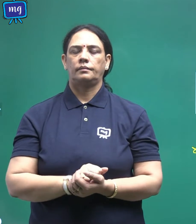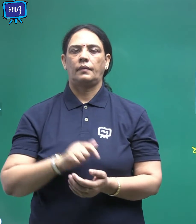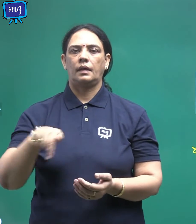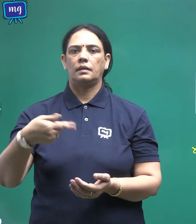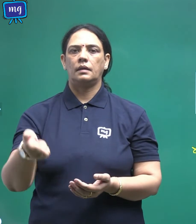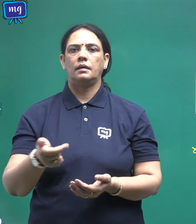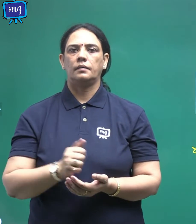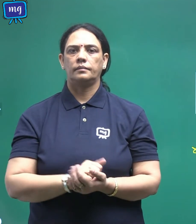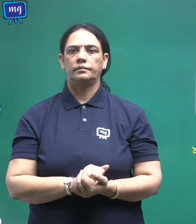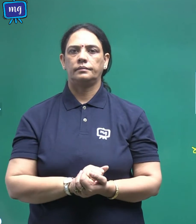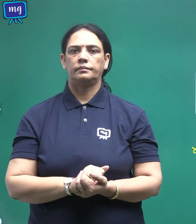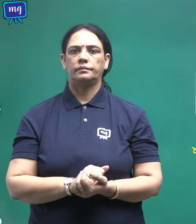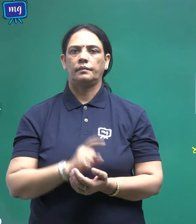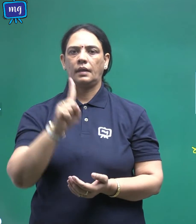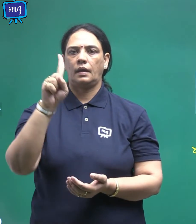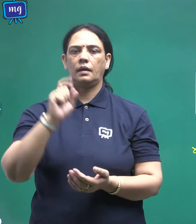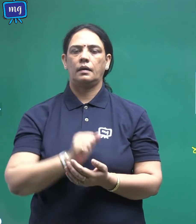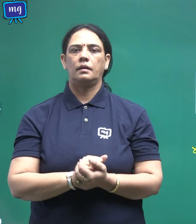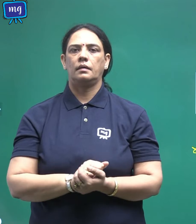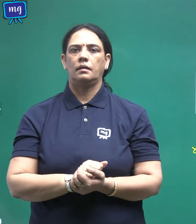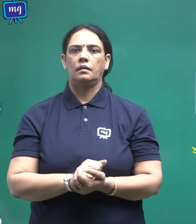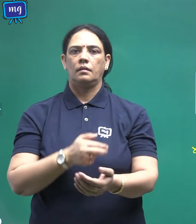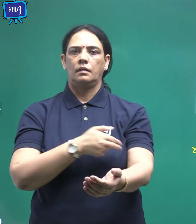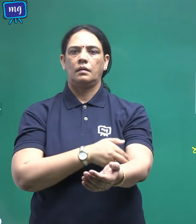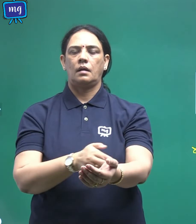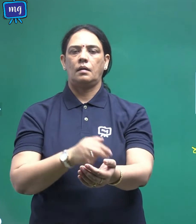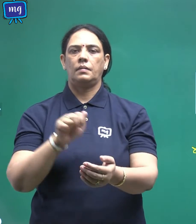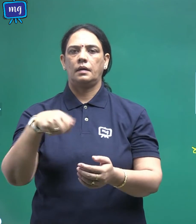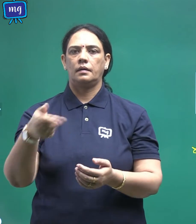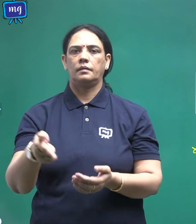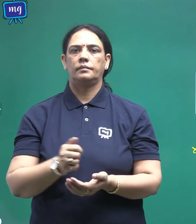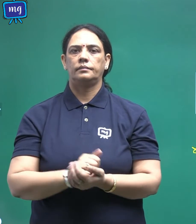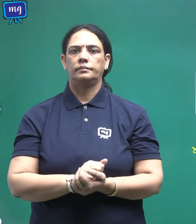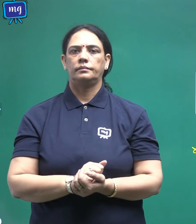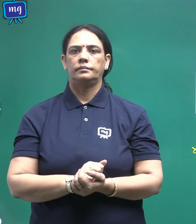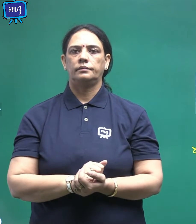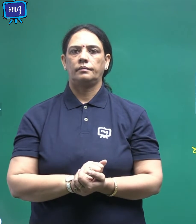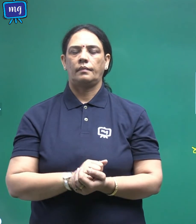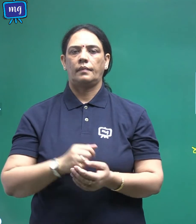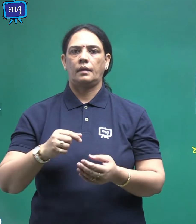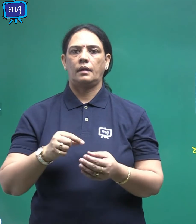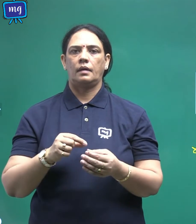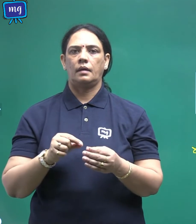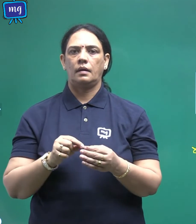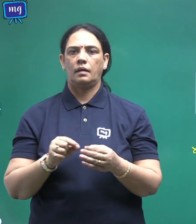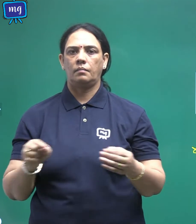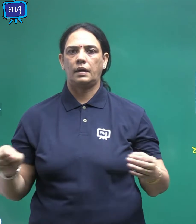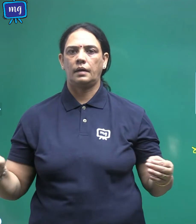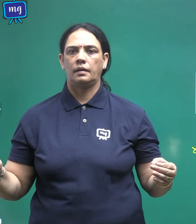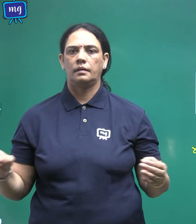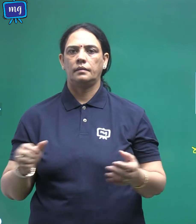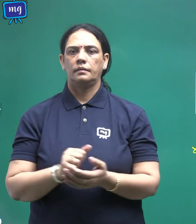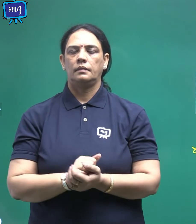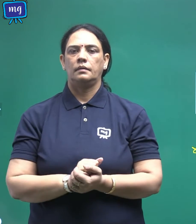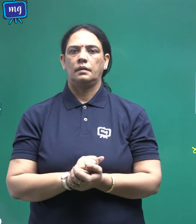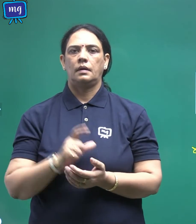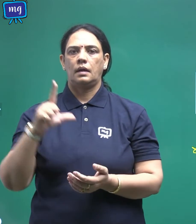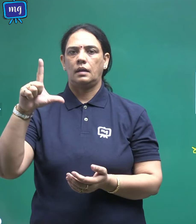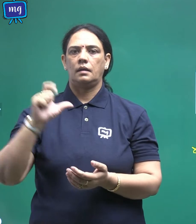यदि एक घनाभ की लंबाई